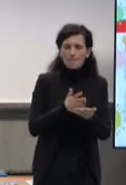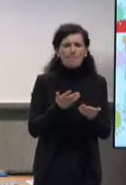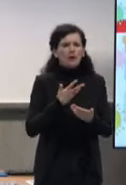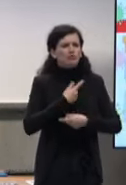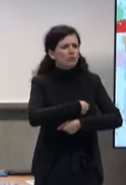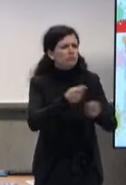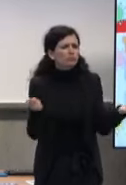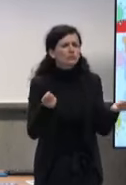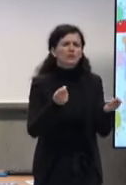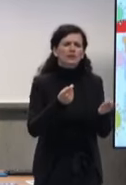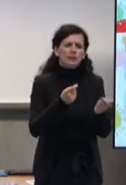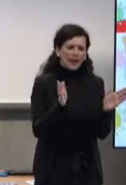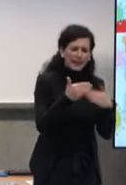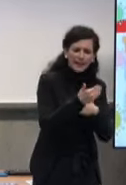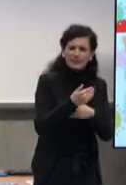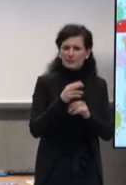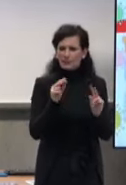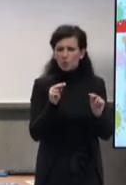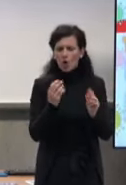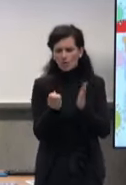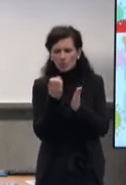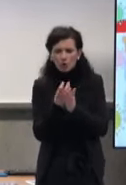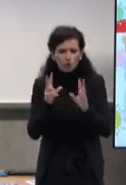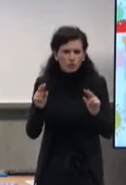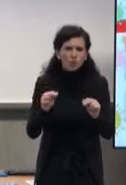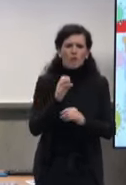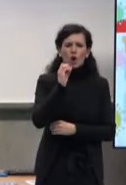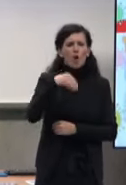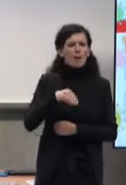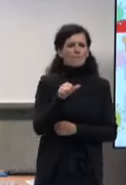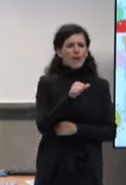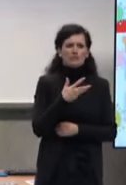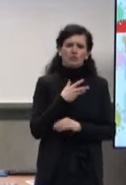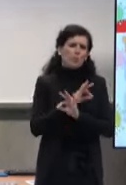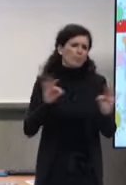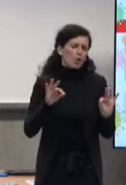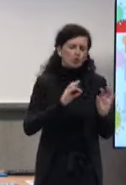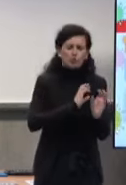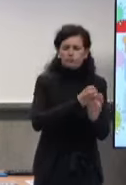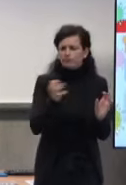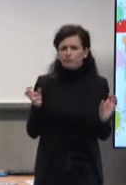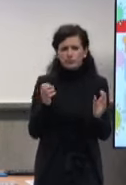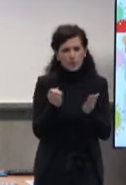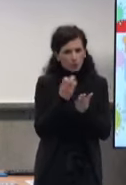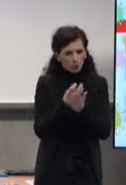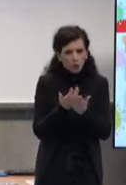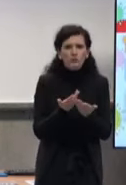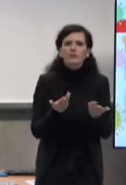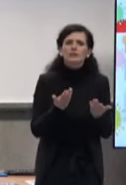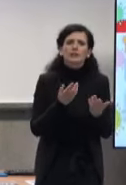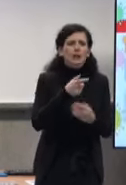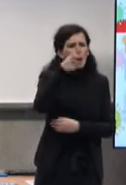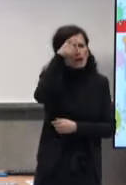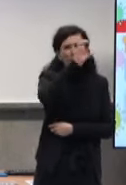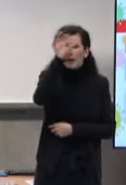kit nuovi prodotti la stesso ms credo abbia centinaia di prodotti in esame ogni paese ma anche l'italia devo dire è